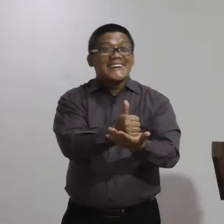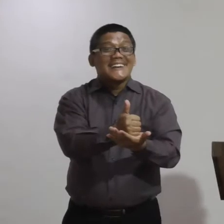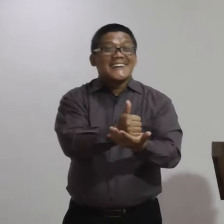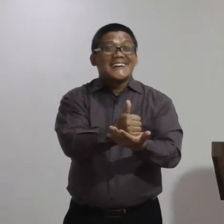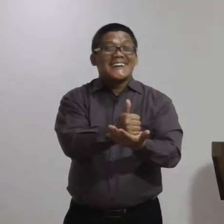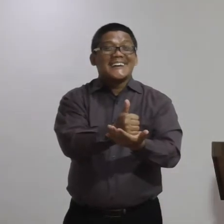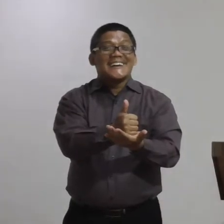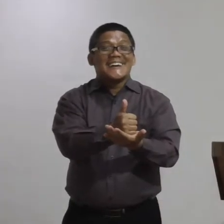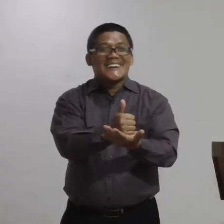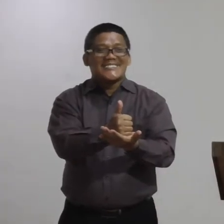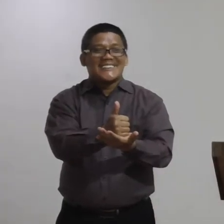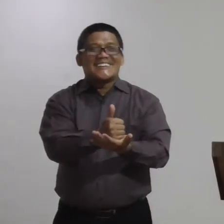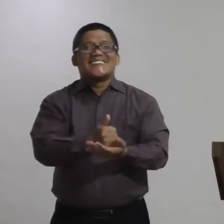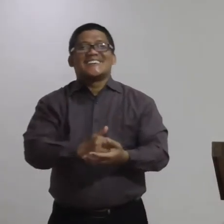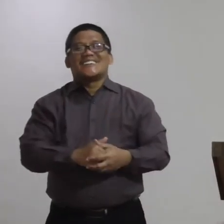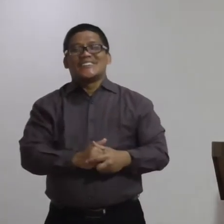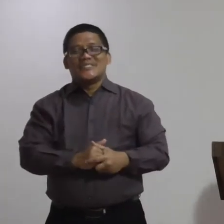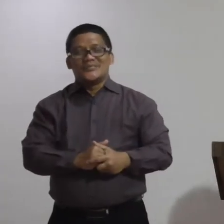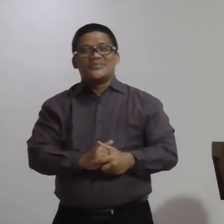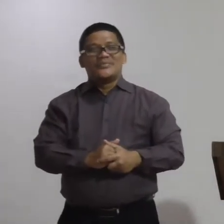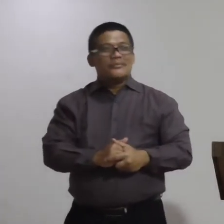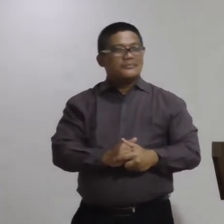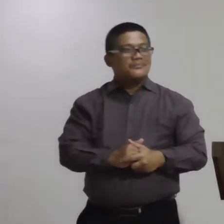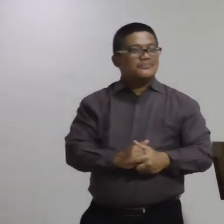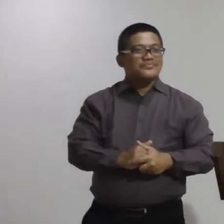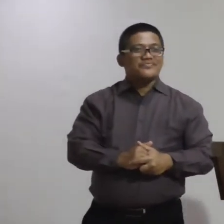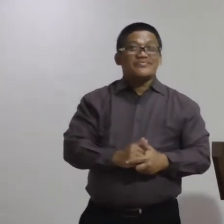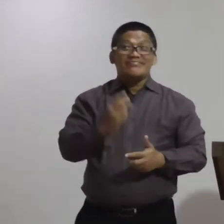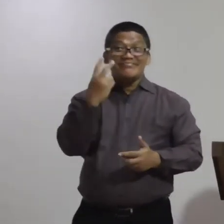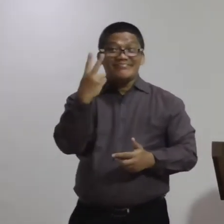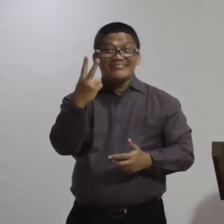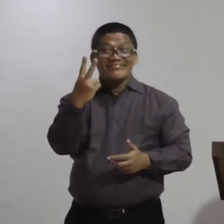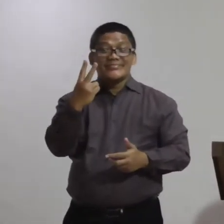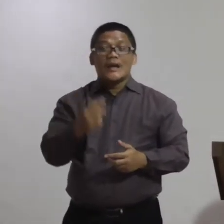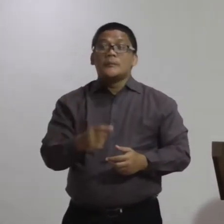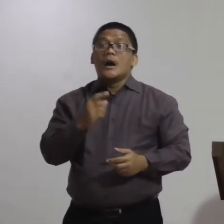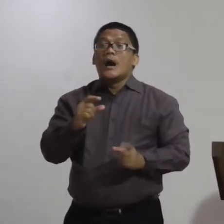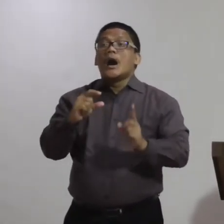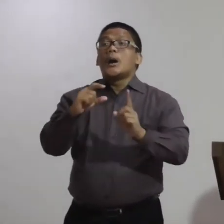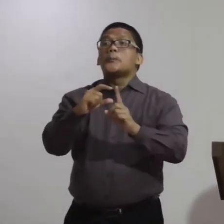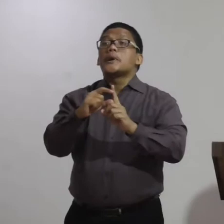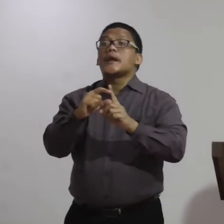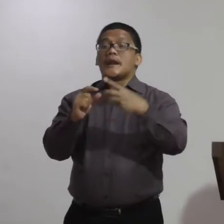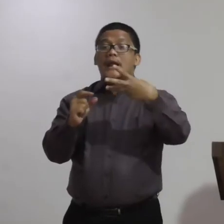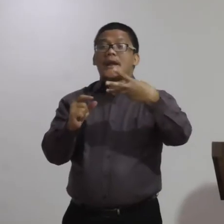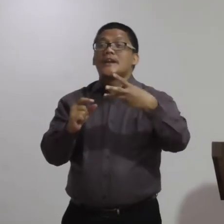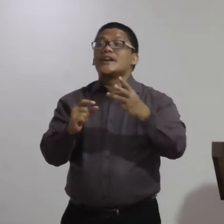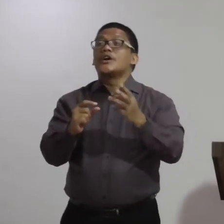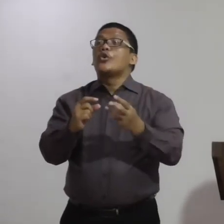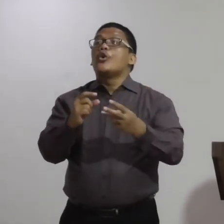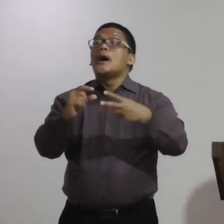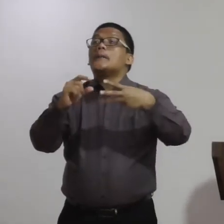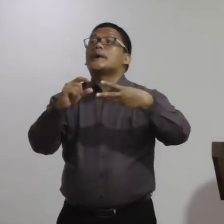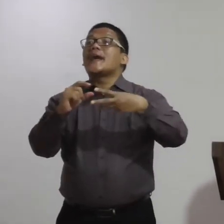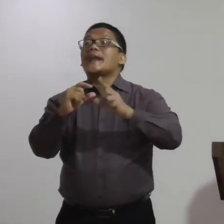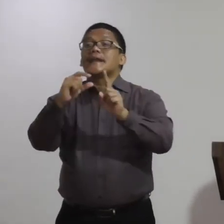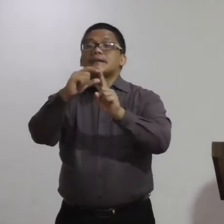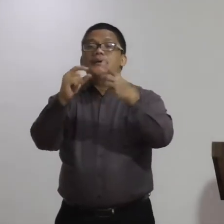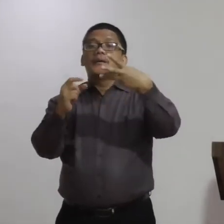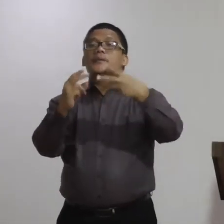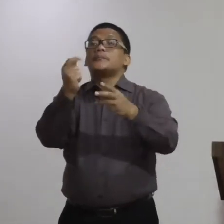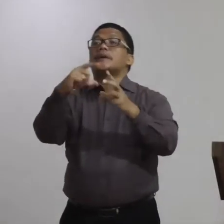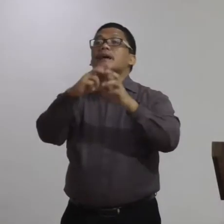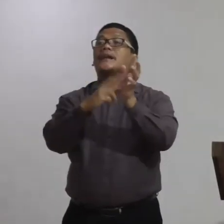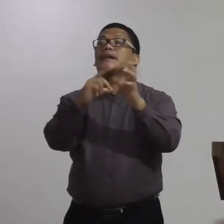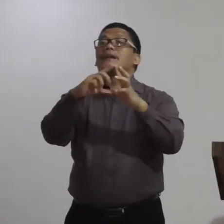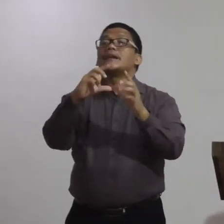Ya, amin. Ya, yang kedua apa peranan Roh Kudus? Dikatakan merupakan jaminan bagi